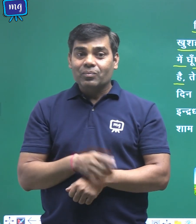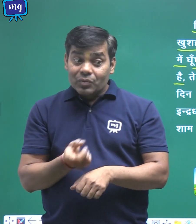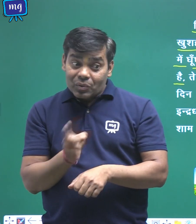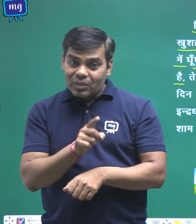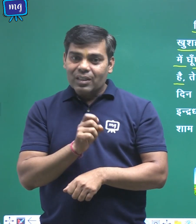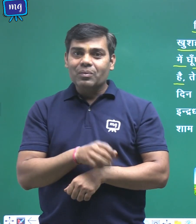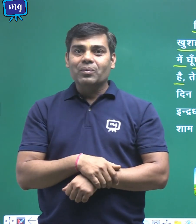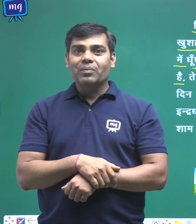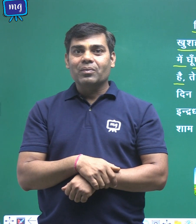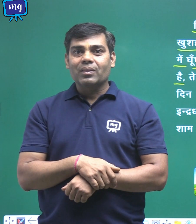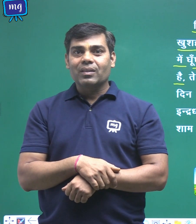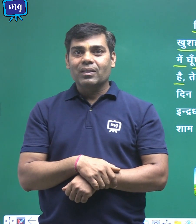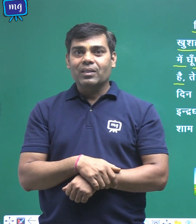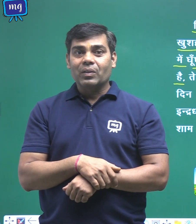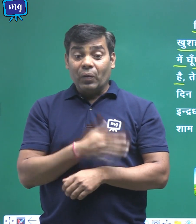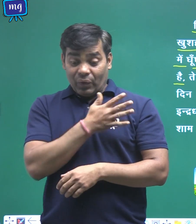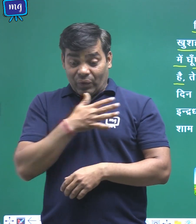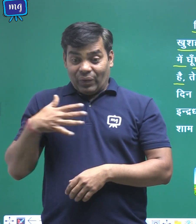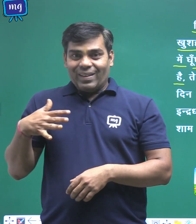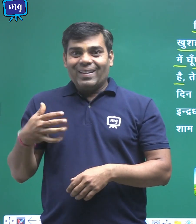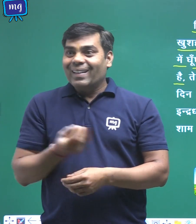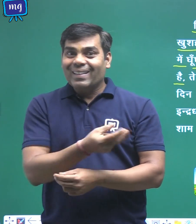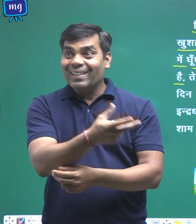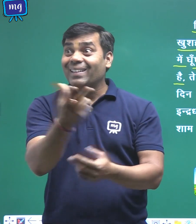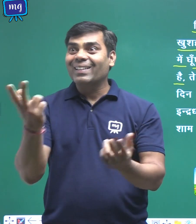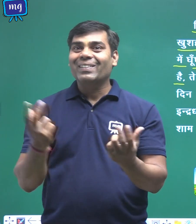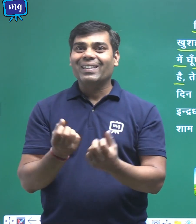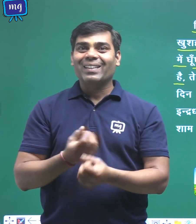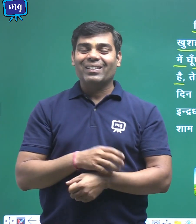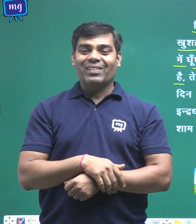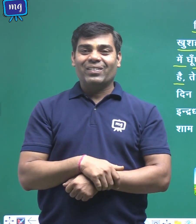तरफ हरियाली हो रही है।